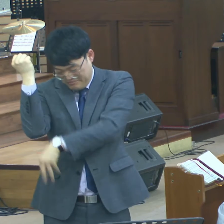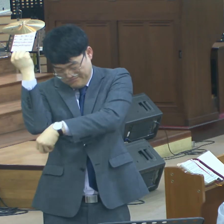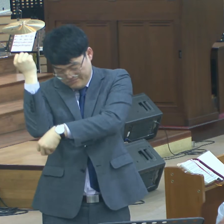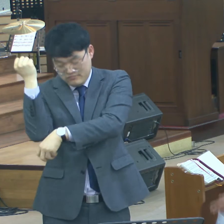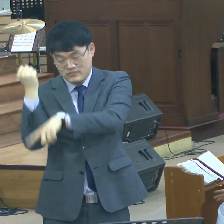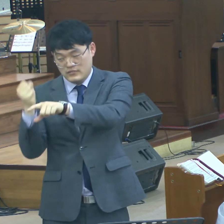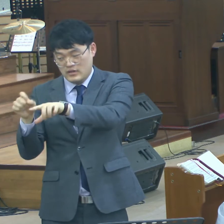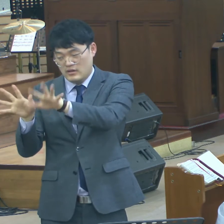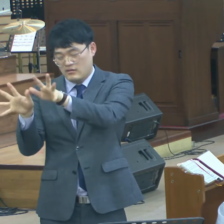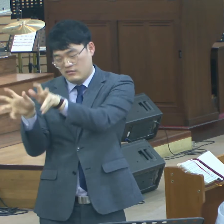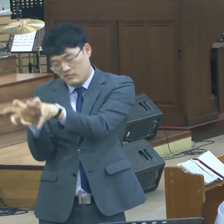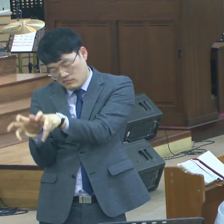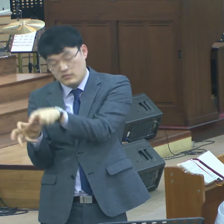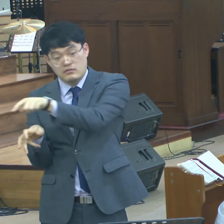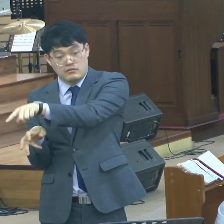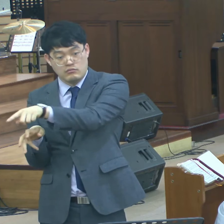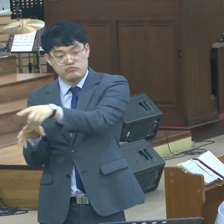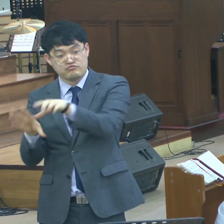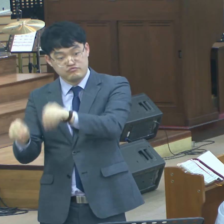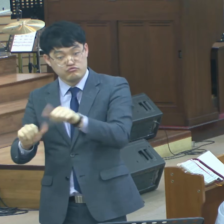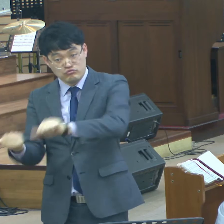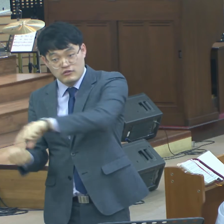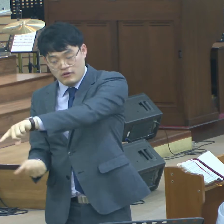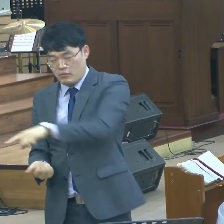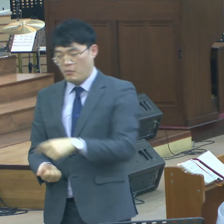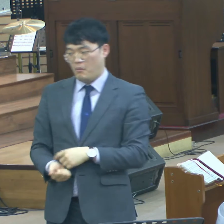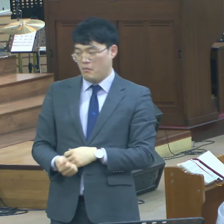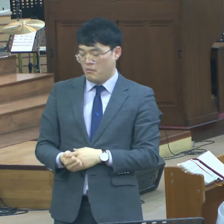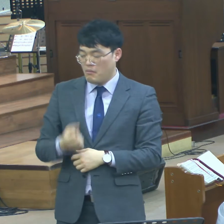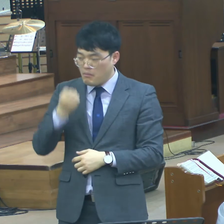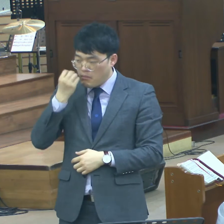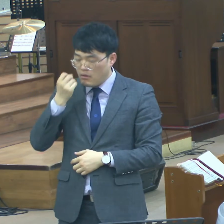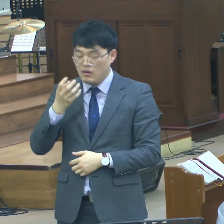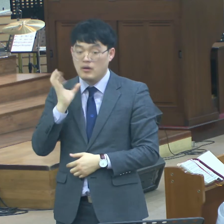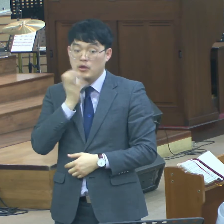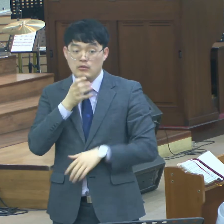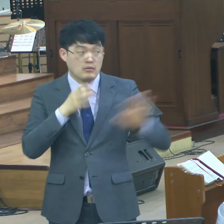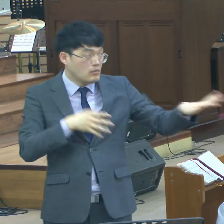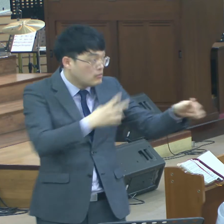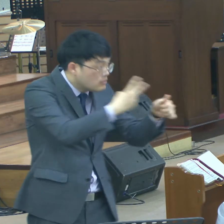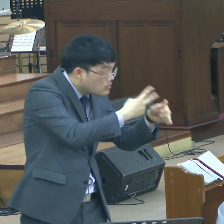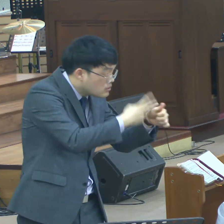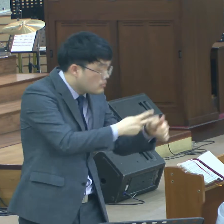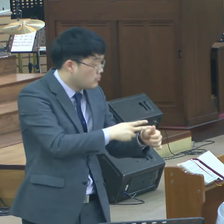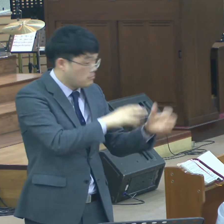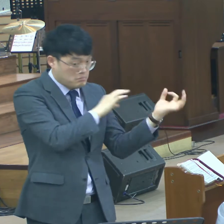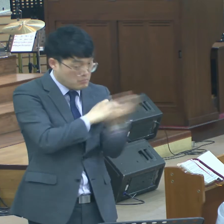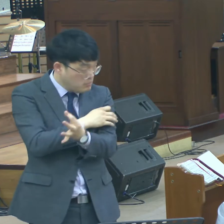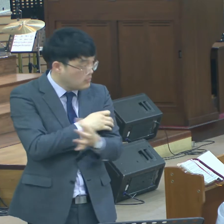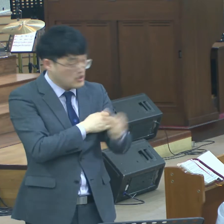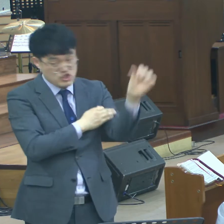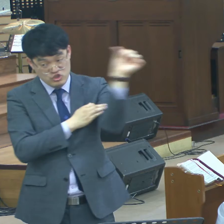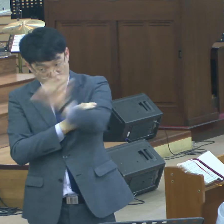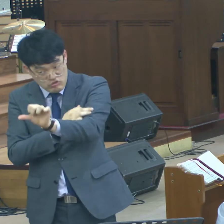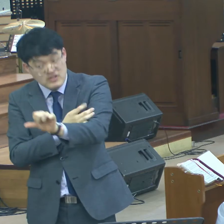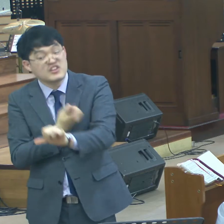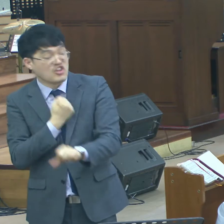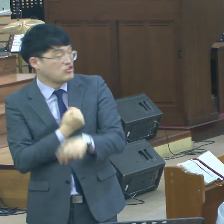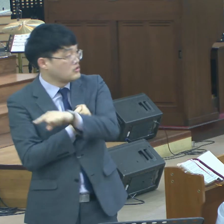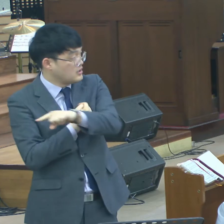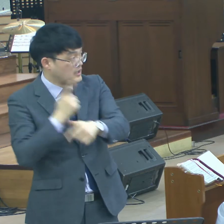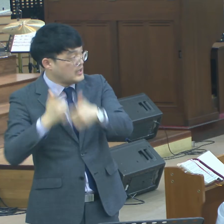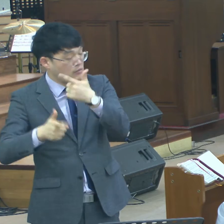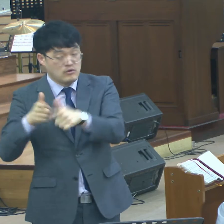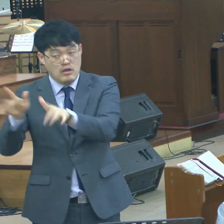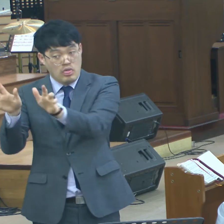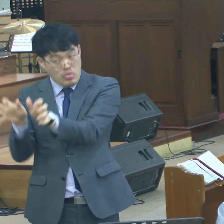말랐어요. 그때 베드로가 말했습니다. 라삐요 보소서 저주하신 무화과 나무가 말랐나이다. 다